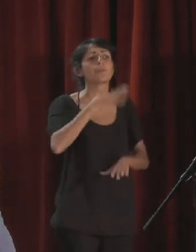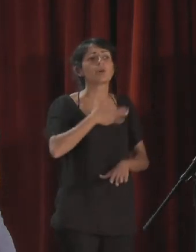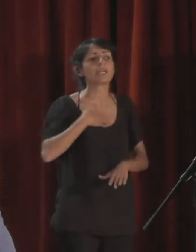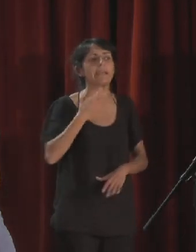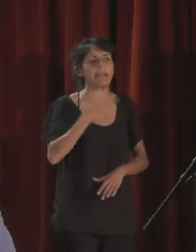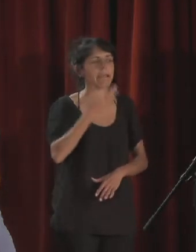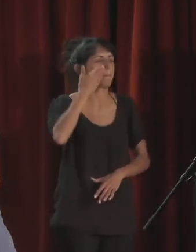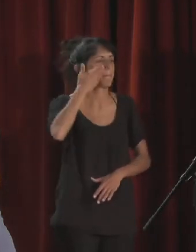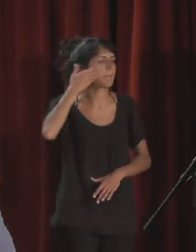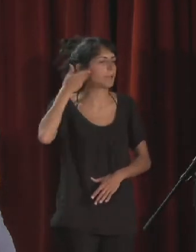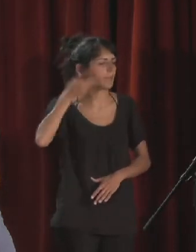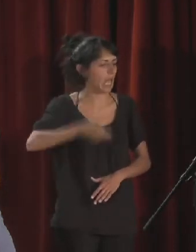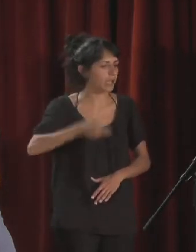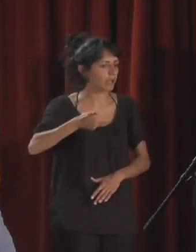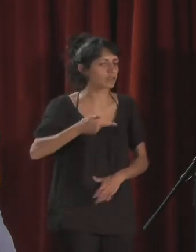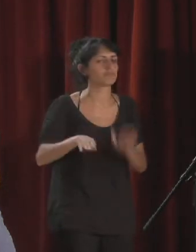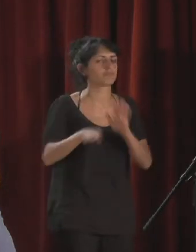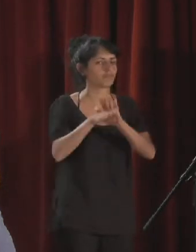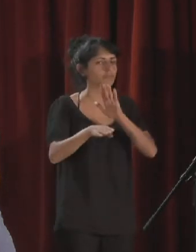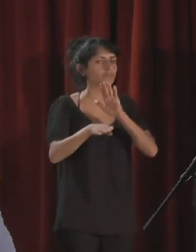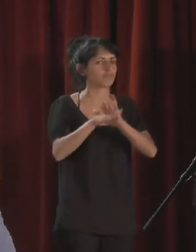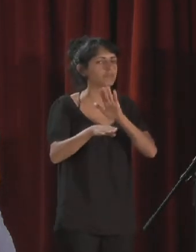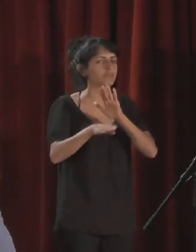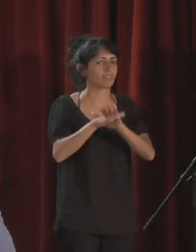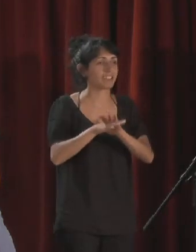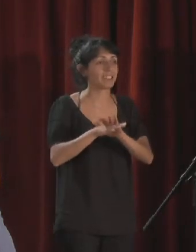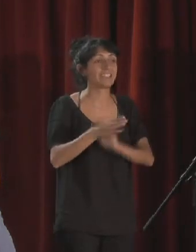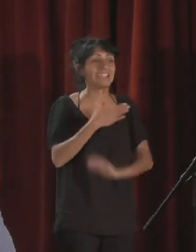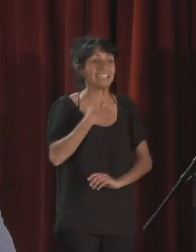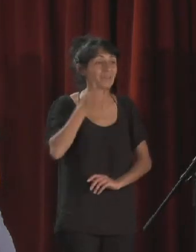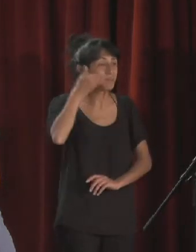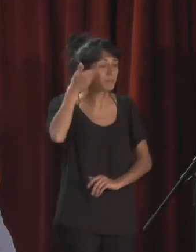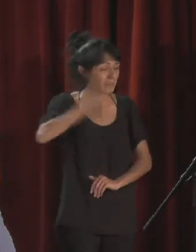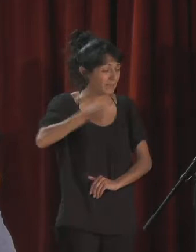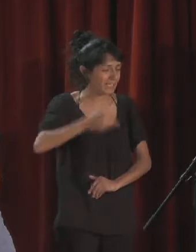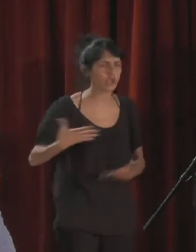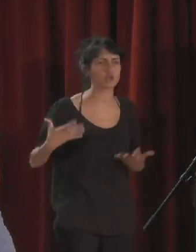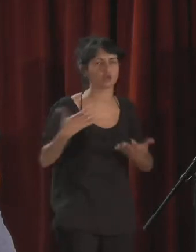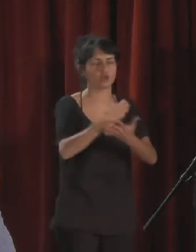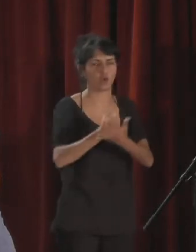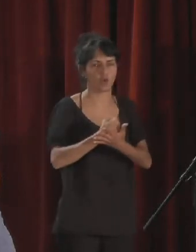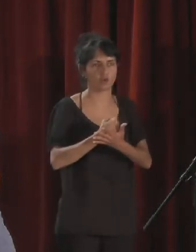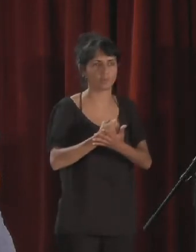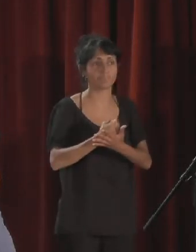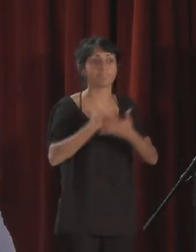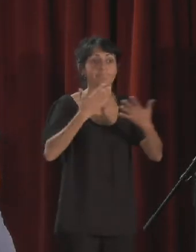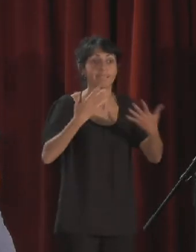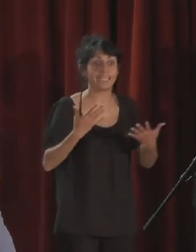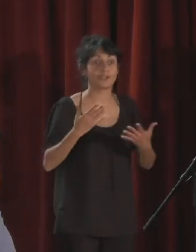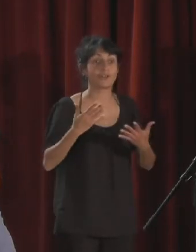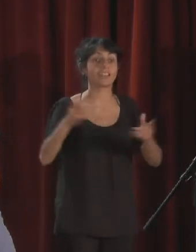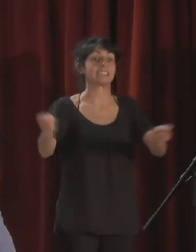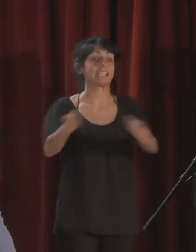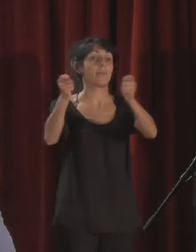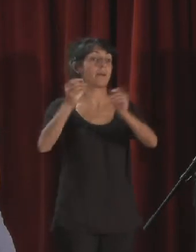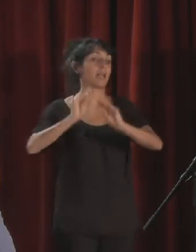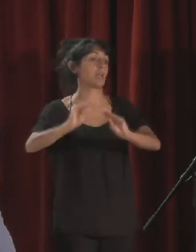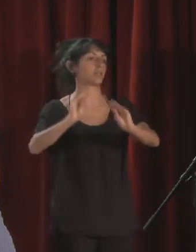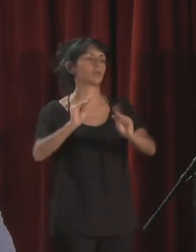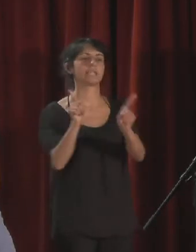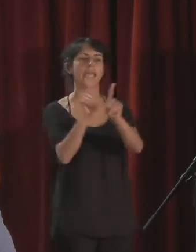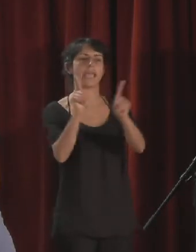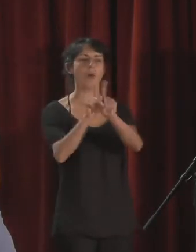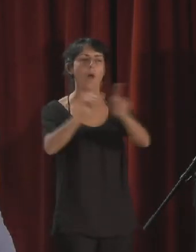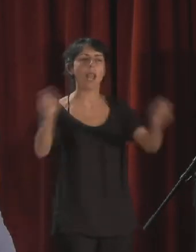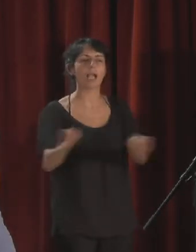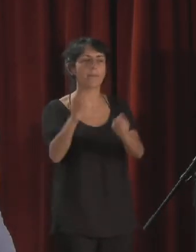privilexios. Queren manter todos e cada un dos seus privilexios. E por eso a súa campaña é a campaña do medo. Dicen